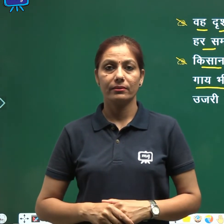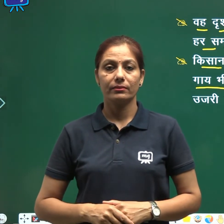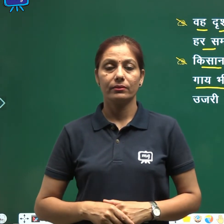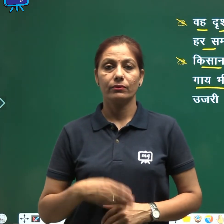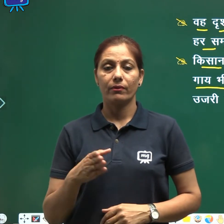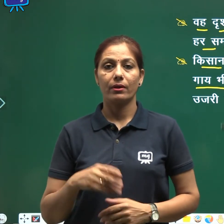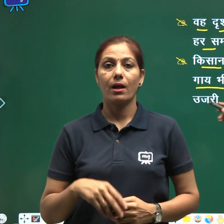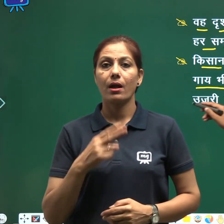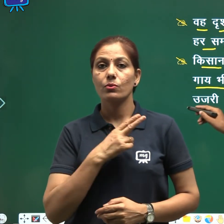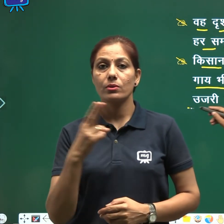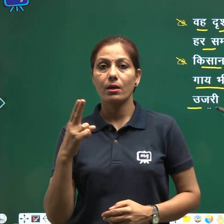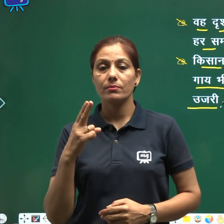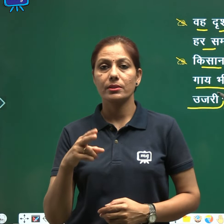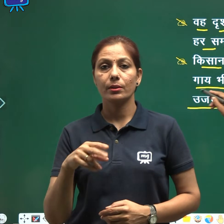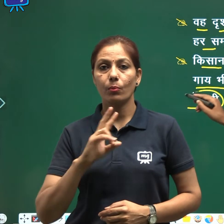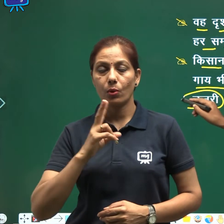वह उजरी कहता था।